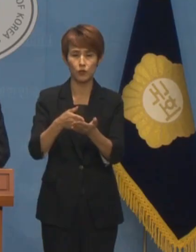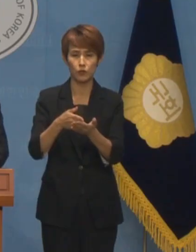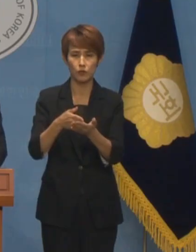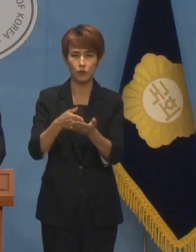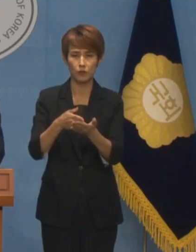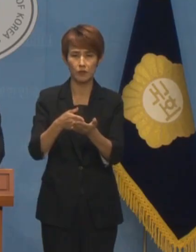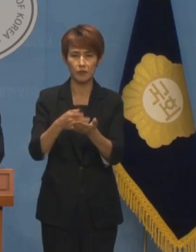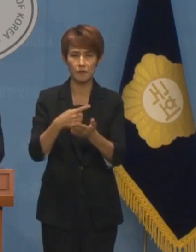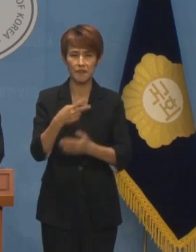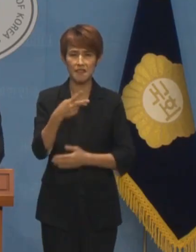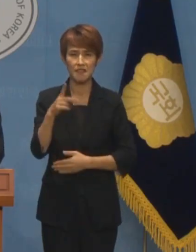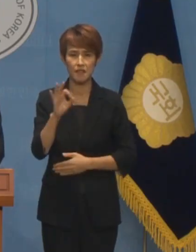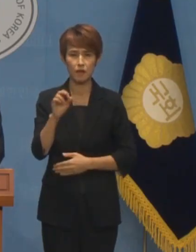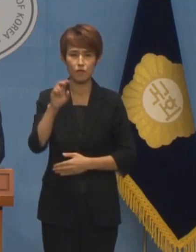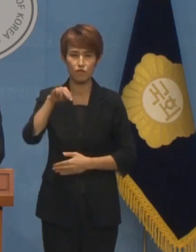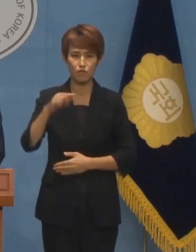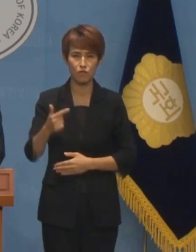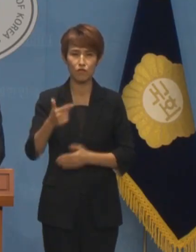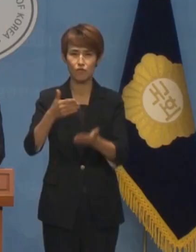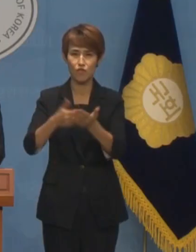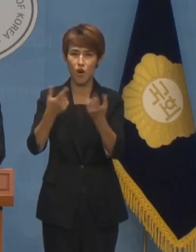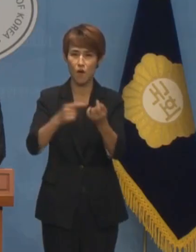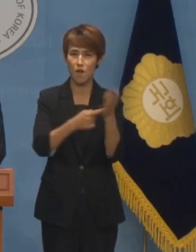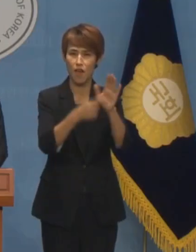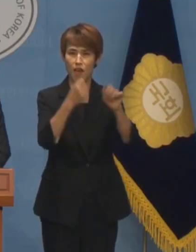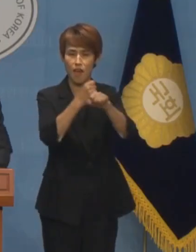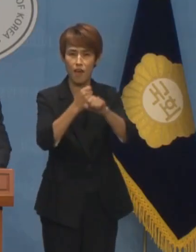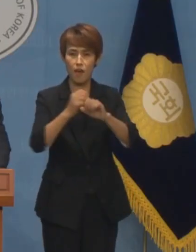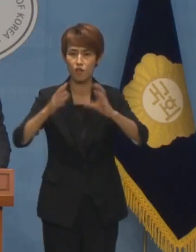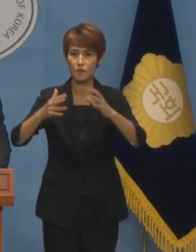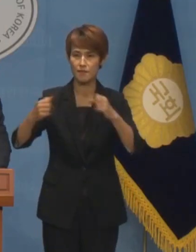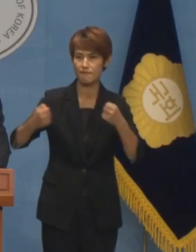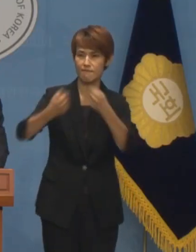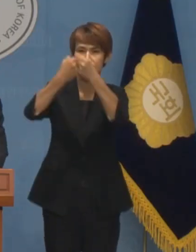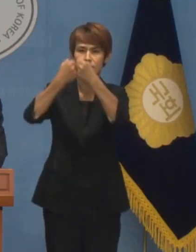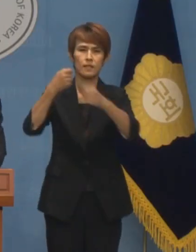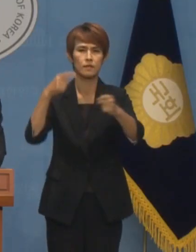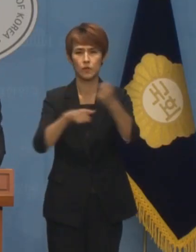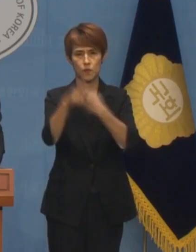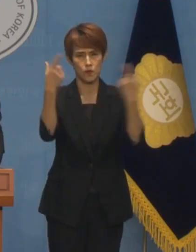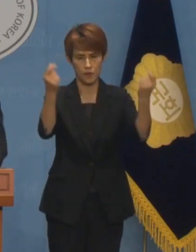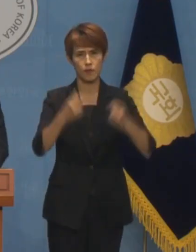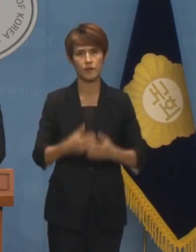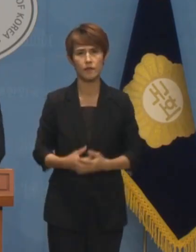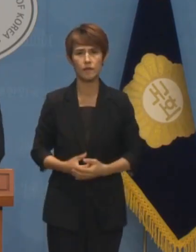포석이자 언론과 싸우겠다, 국민과 싸우겠다라는 선언입니다.